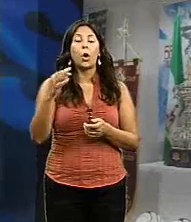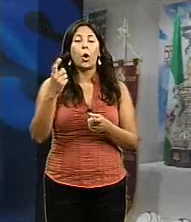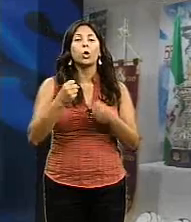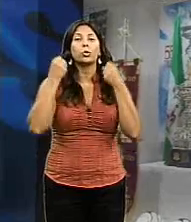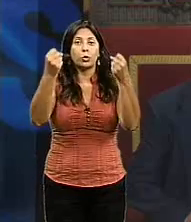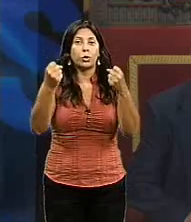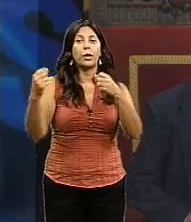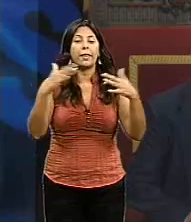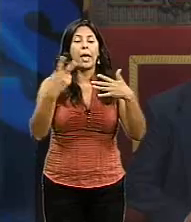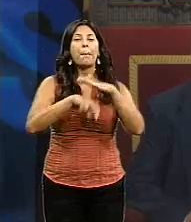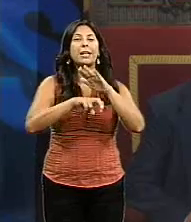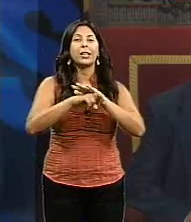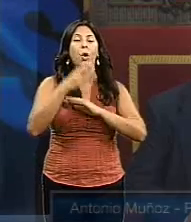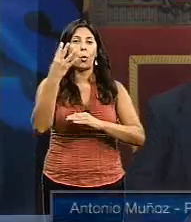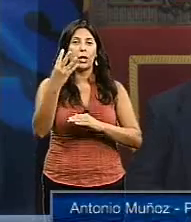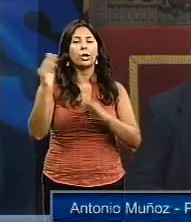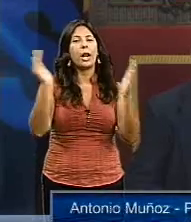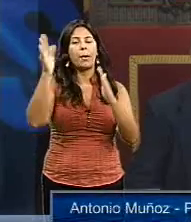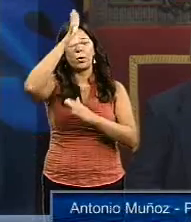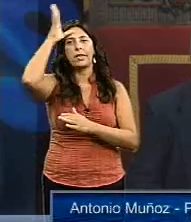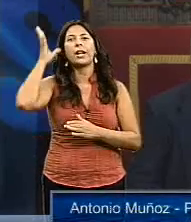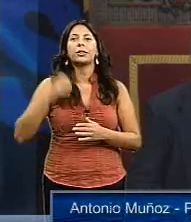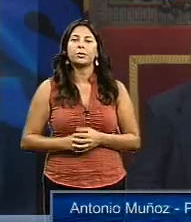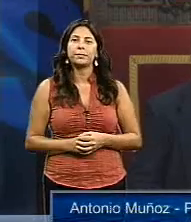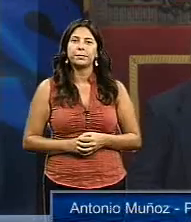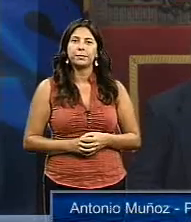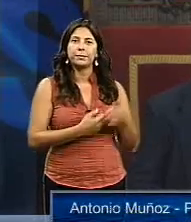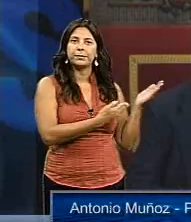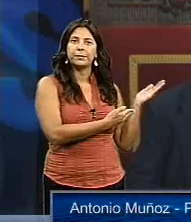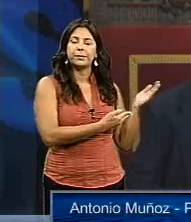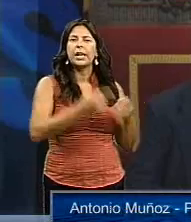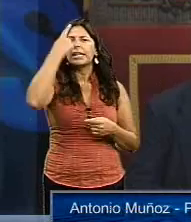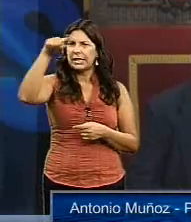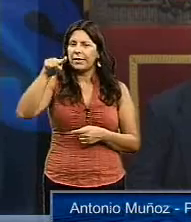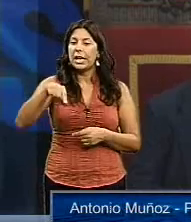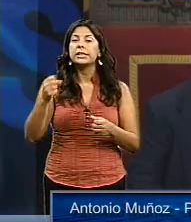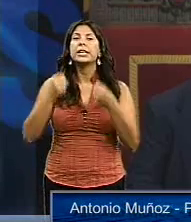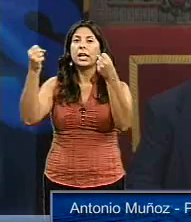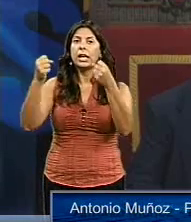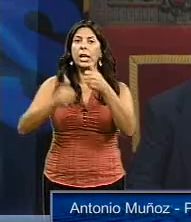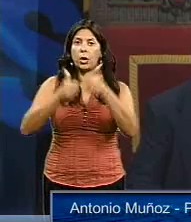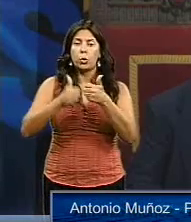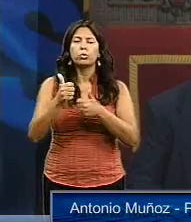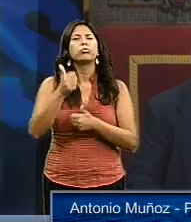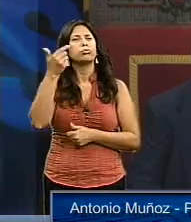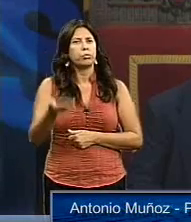veraniega. Todos conocéis la importancia de este torneo, pues todos habéis vivido ya en algún momento.